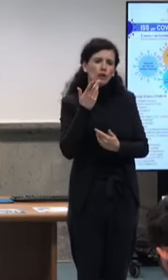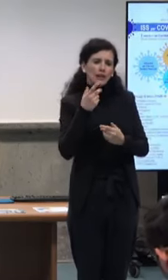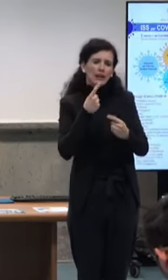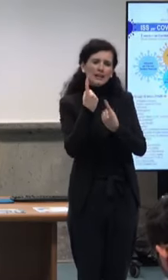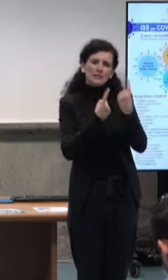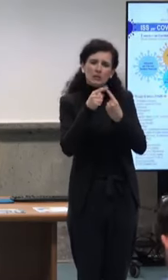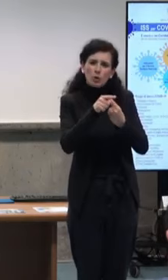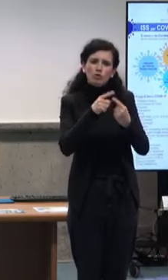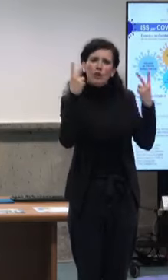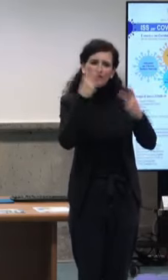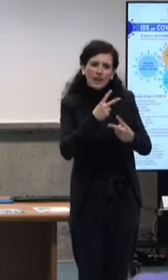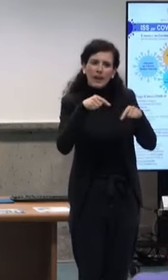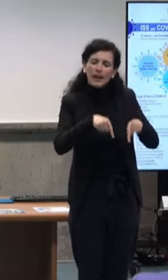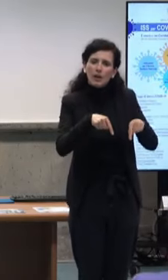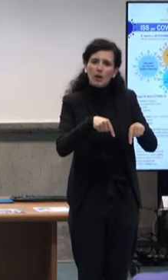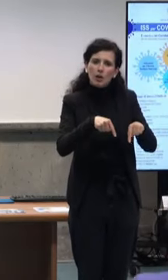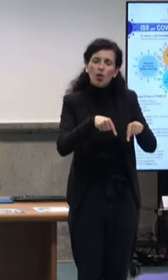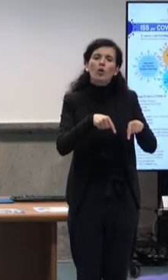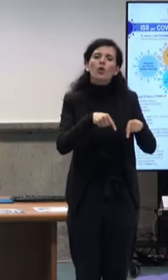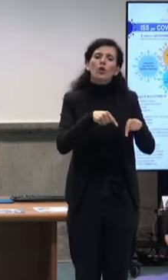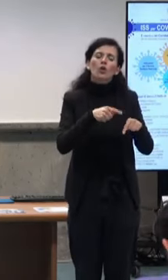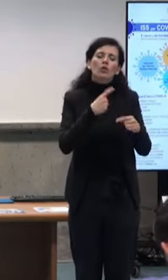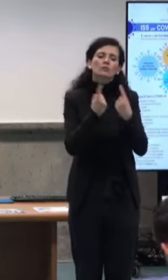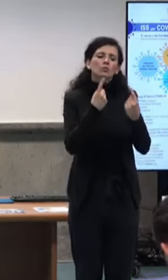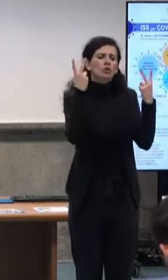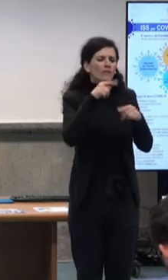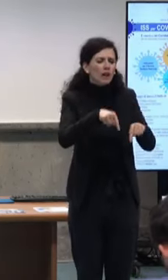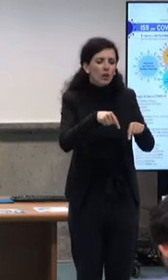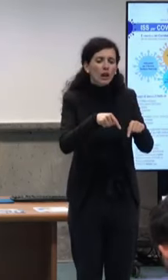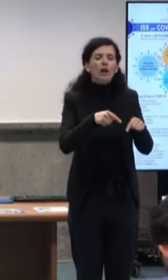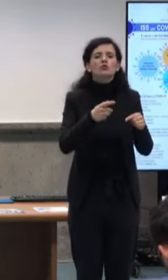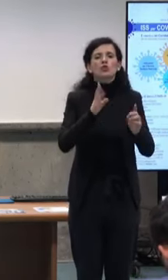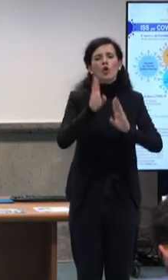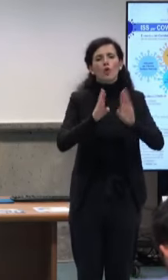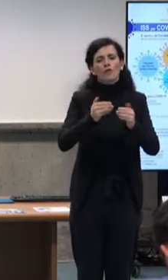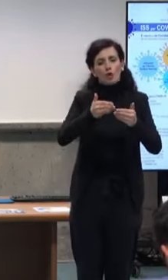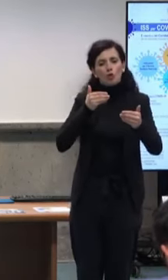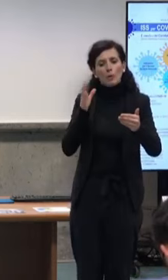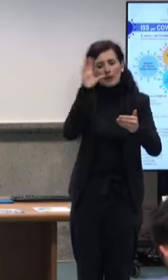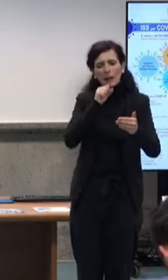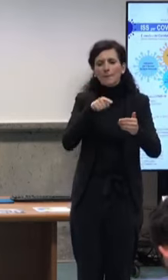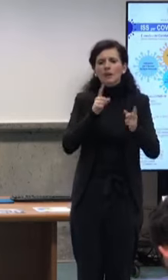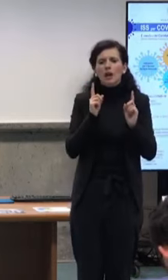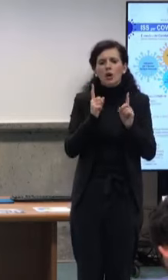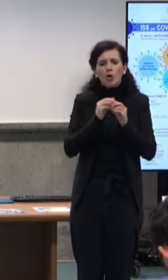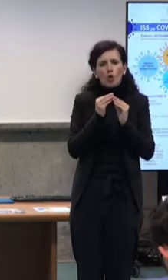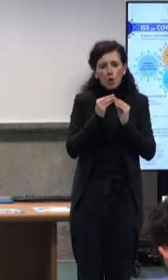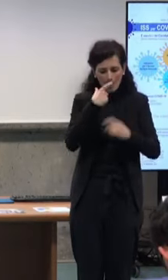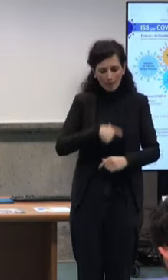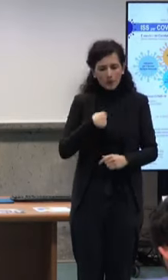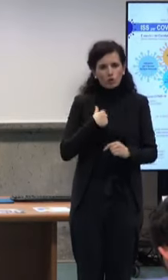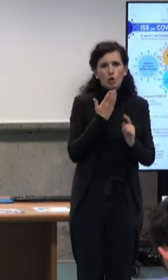in tempi reali piuttosto che retrospettivamente per riuscire a capire il cumulo di esposizione però è una